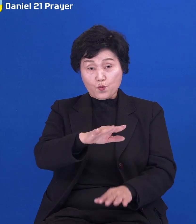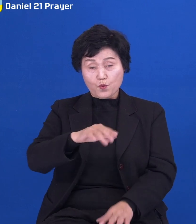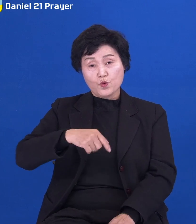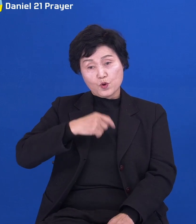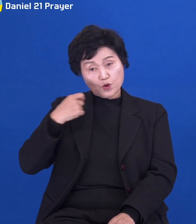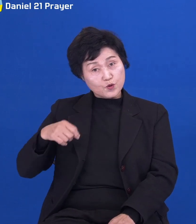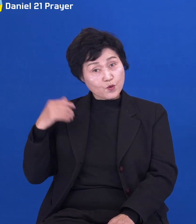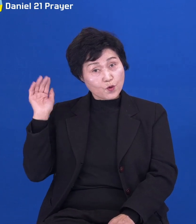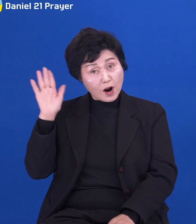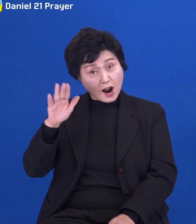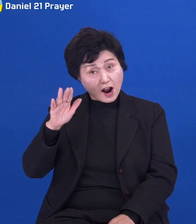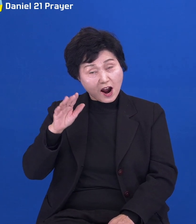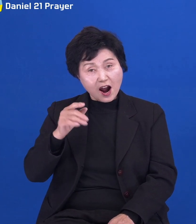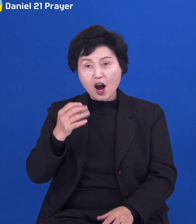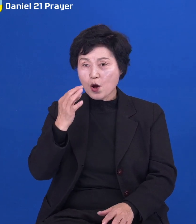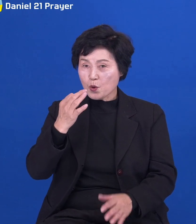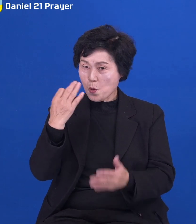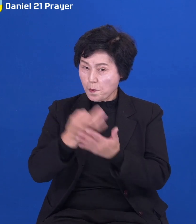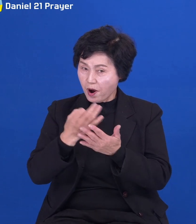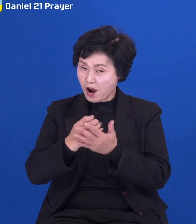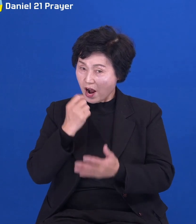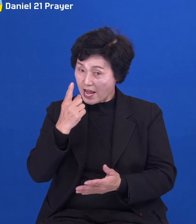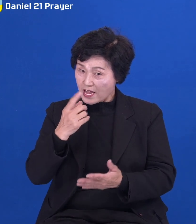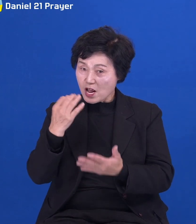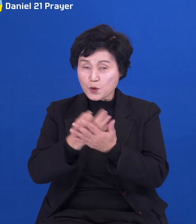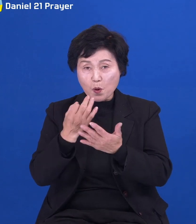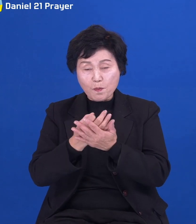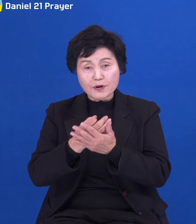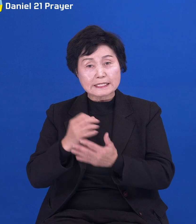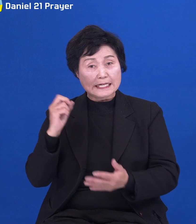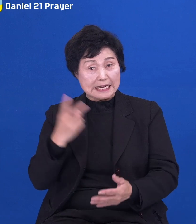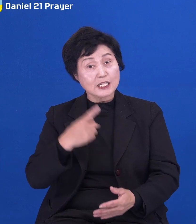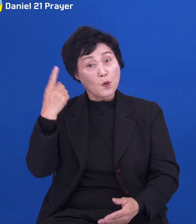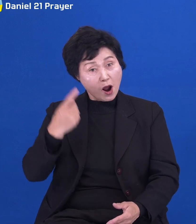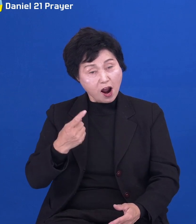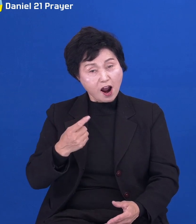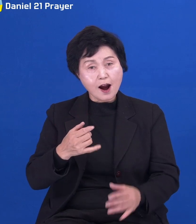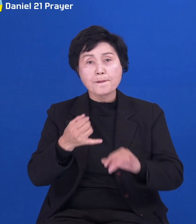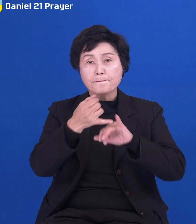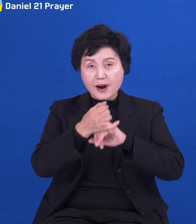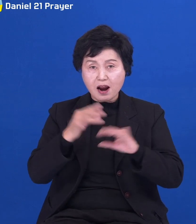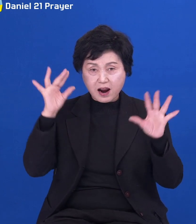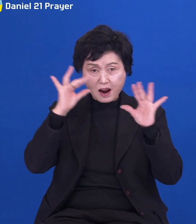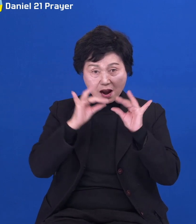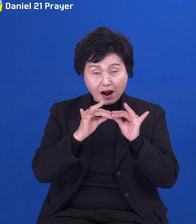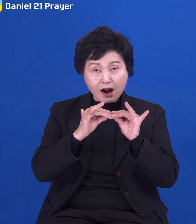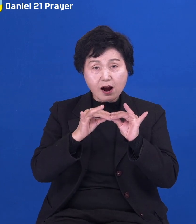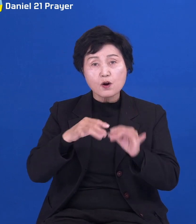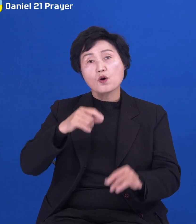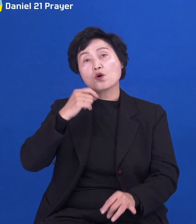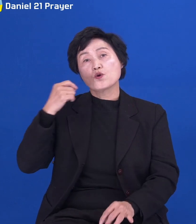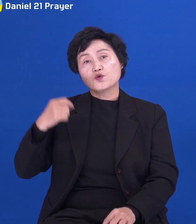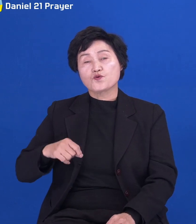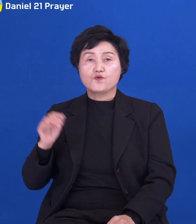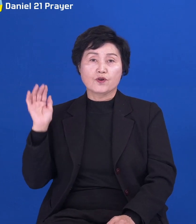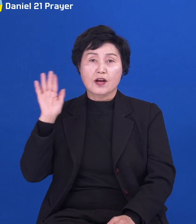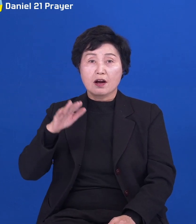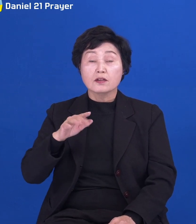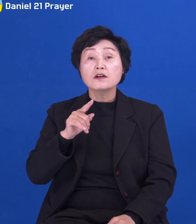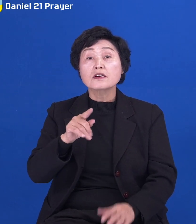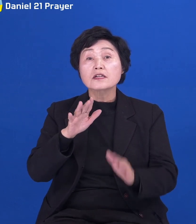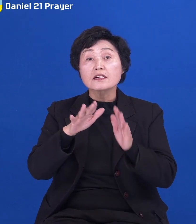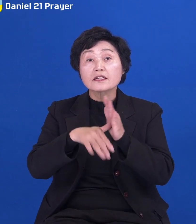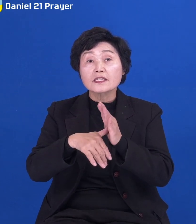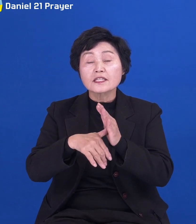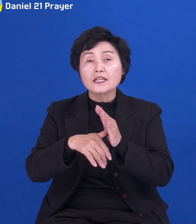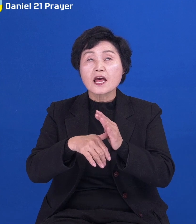벌어서 다시 북한으로 간다는 생각을 하고 중국에 건너가게 됐어요. 당시는 6월 중순경이었는데요. 그 전에 이제